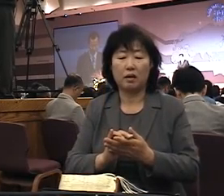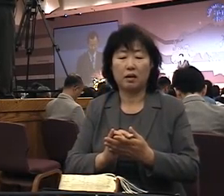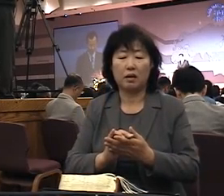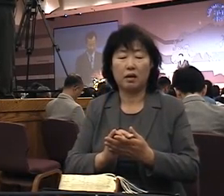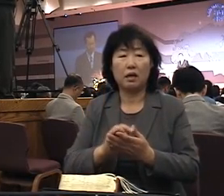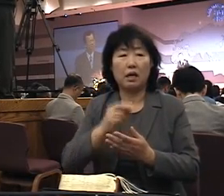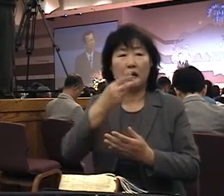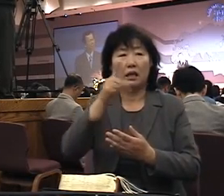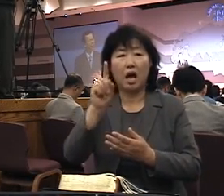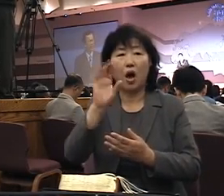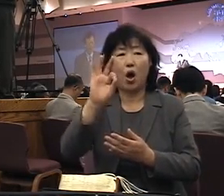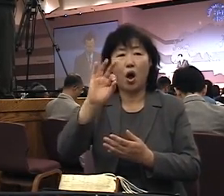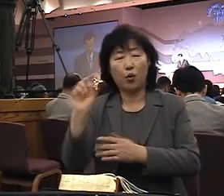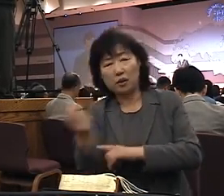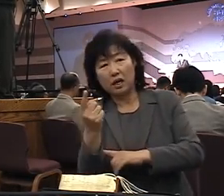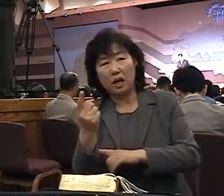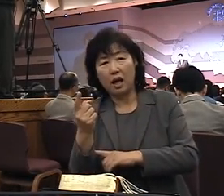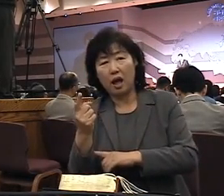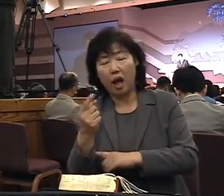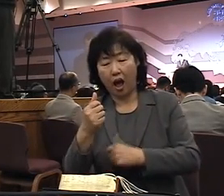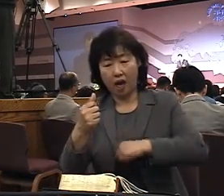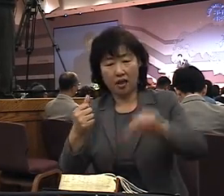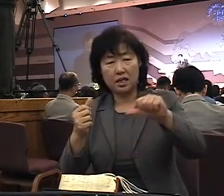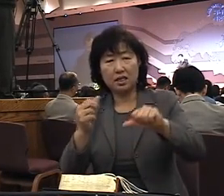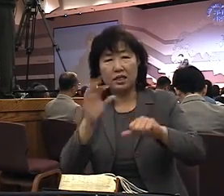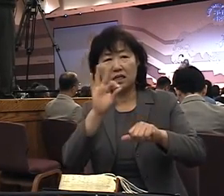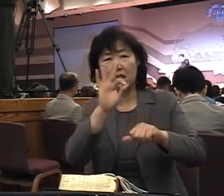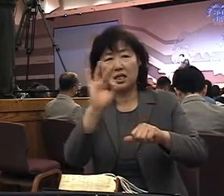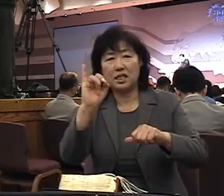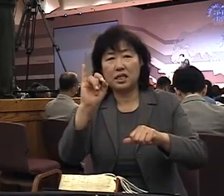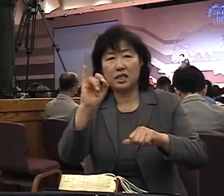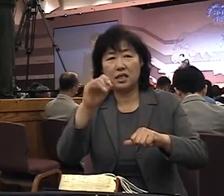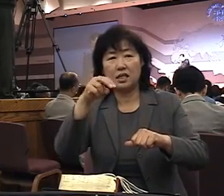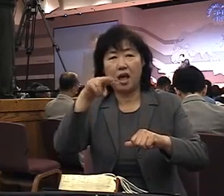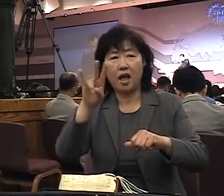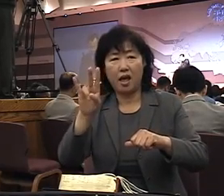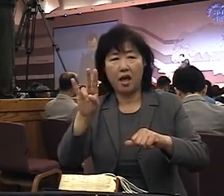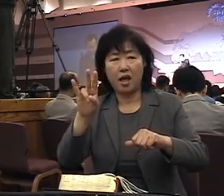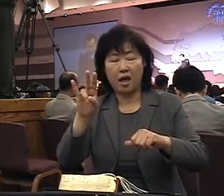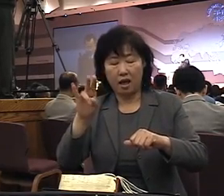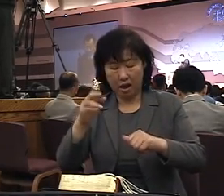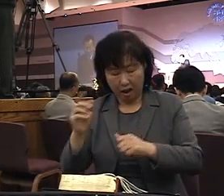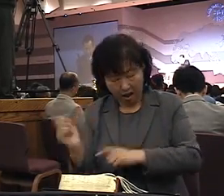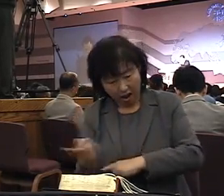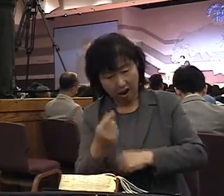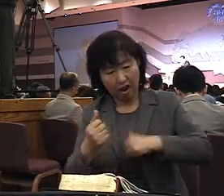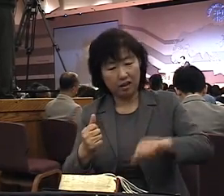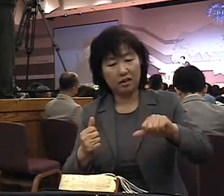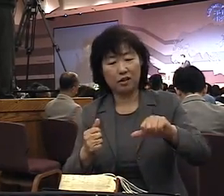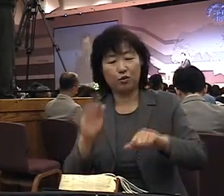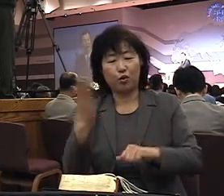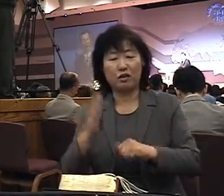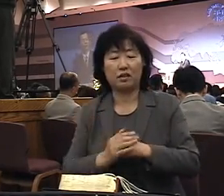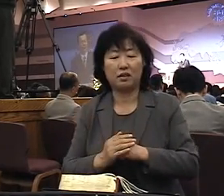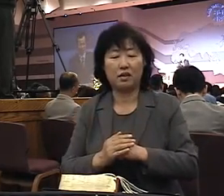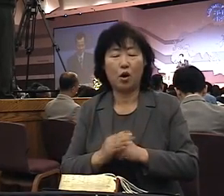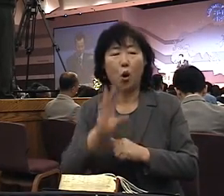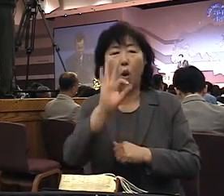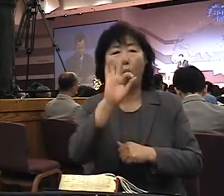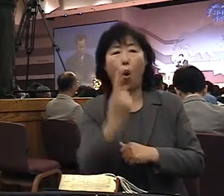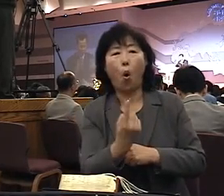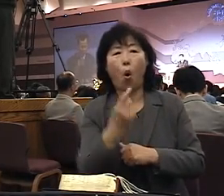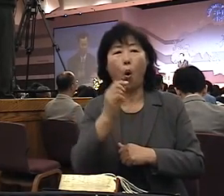그는 다윗의 아비인 이새의 아비였더라. 그래서 이렇게 룻을 통하여 갖게 된 아이 오벳을